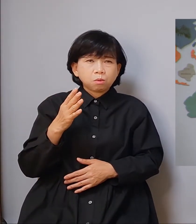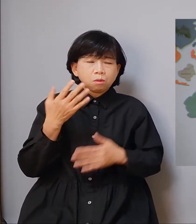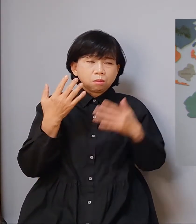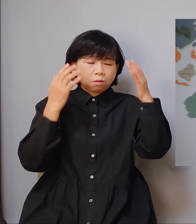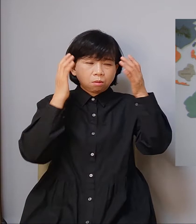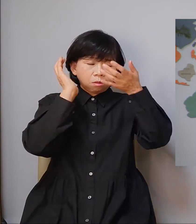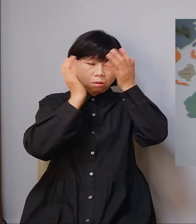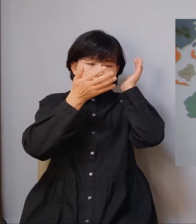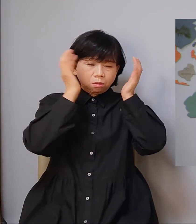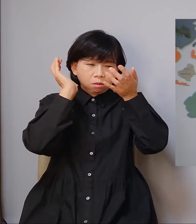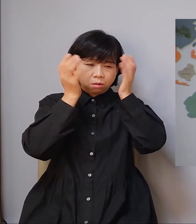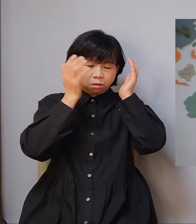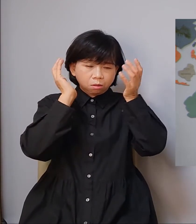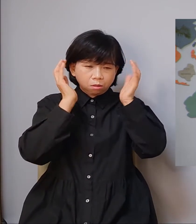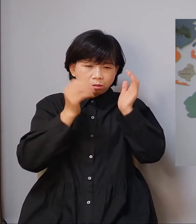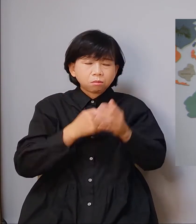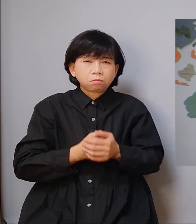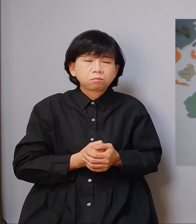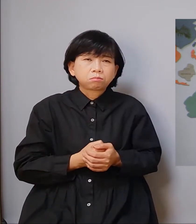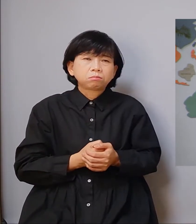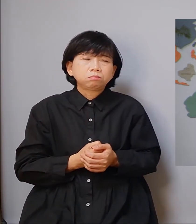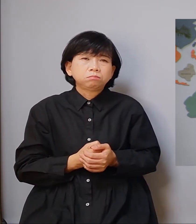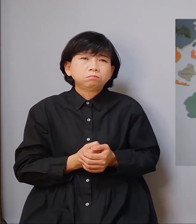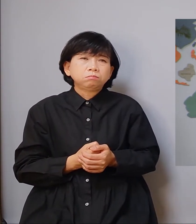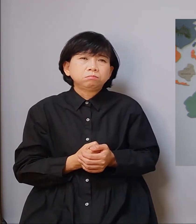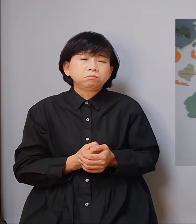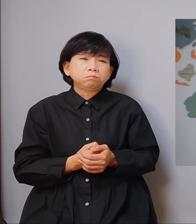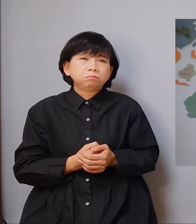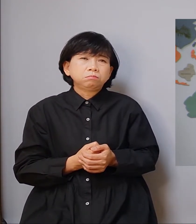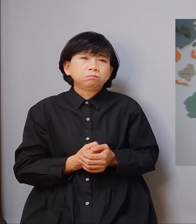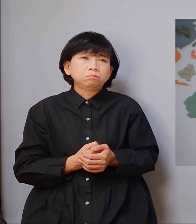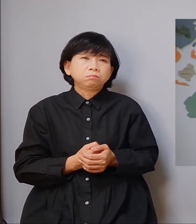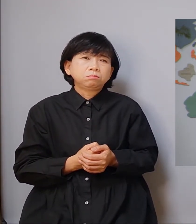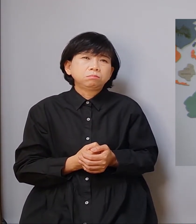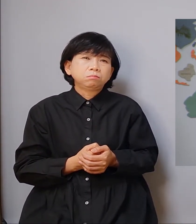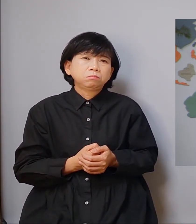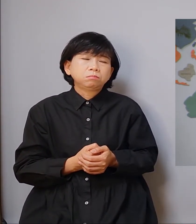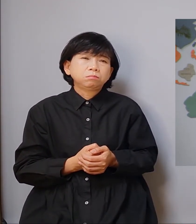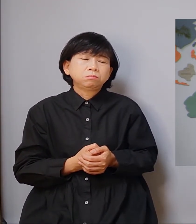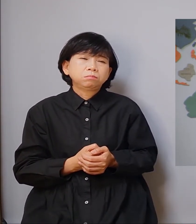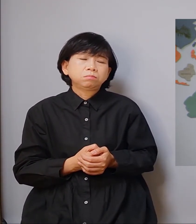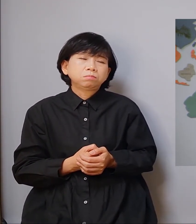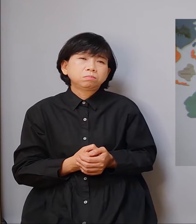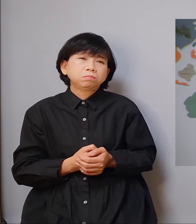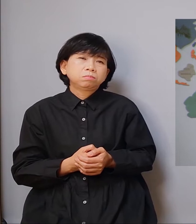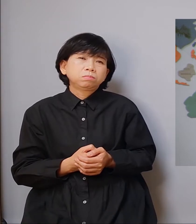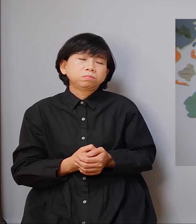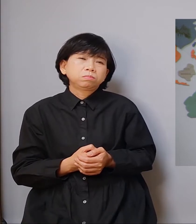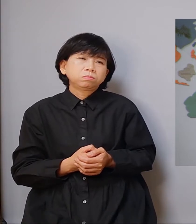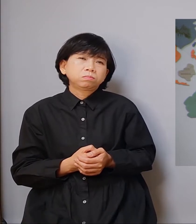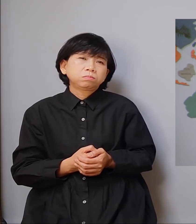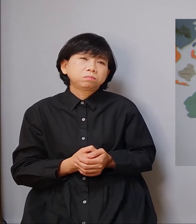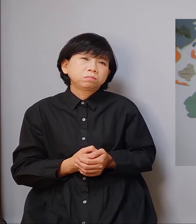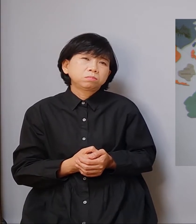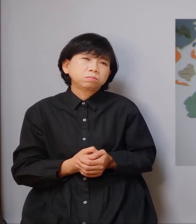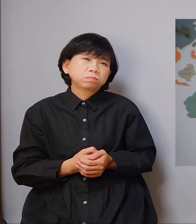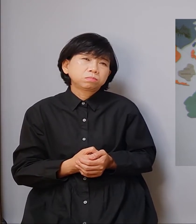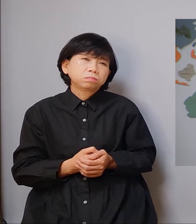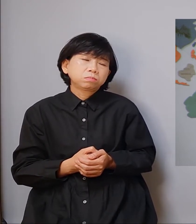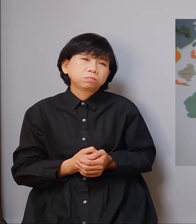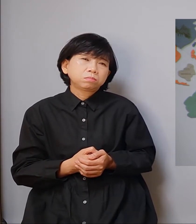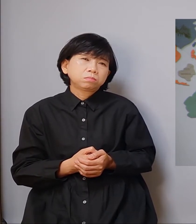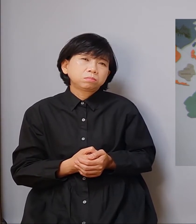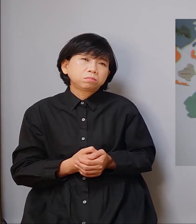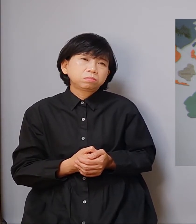왜 저러나 아마 혼란스럽지 않을까 그렇게 짐작이 들어집니다. 관리인들이 조심스레